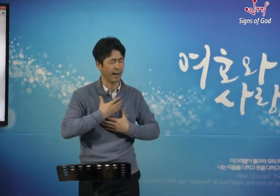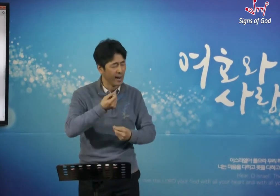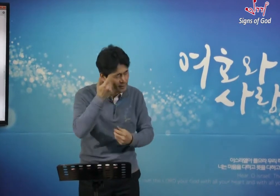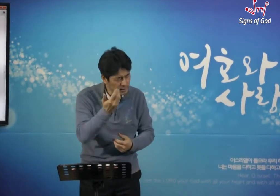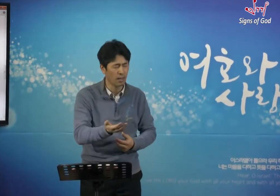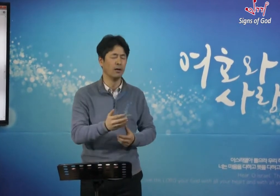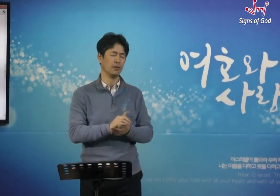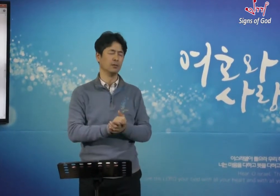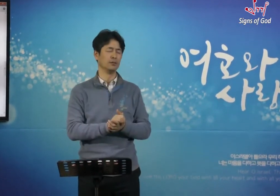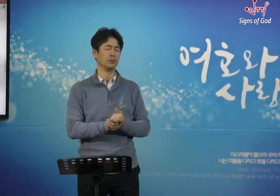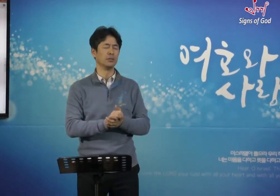평안으로